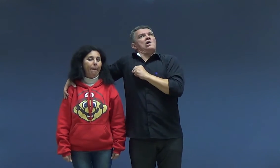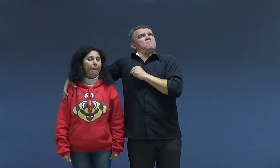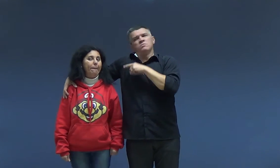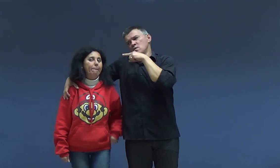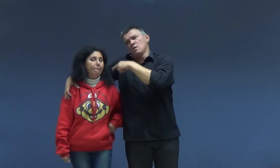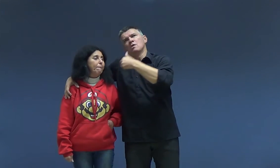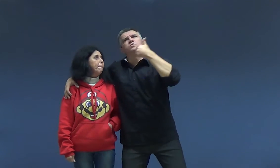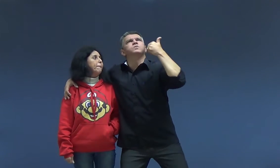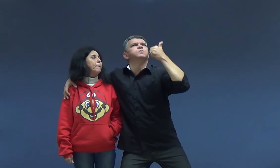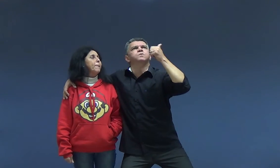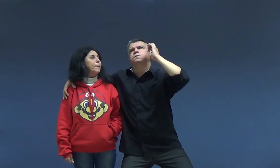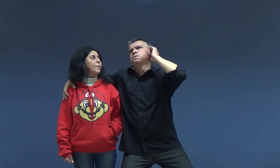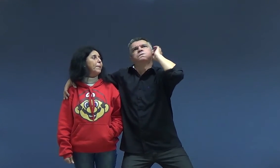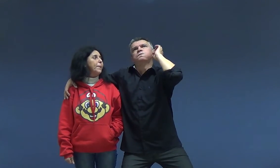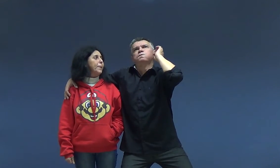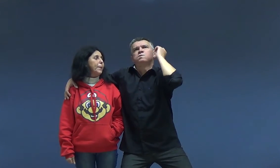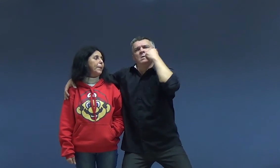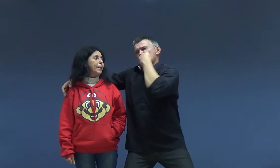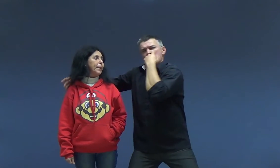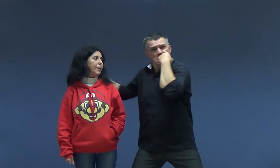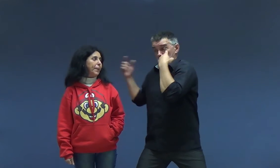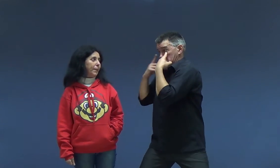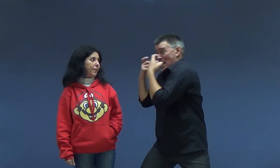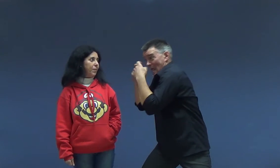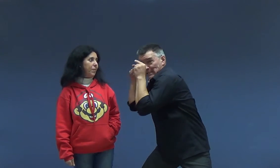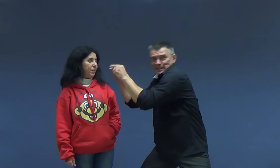Eu amo essa garota. Ela é ótima.